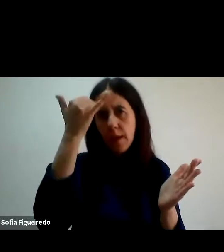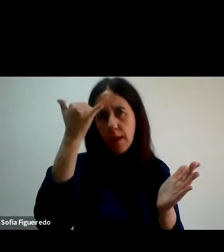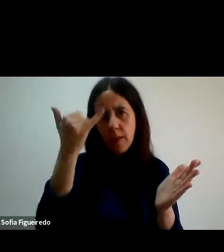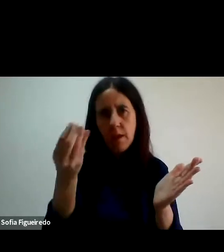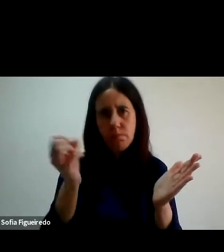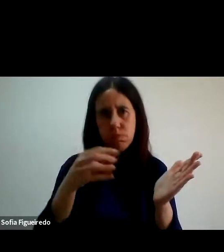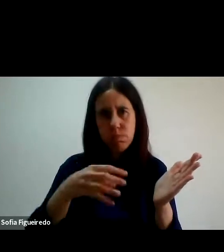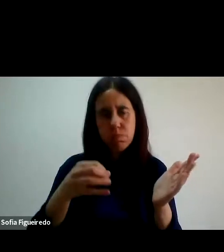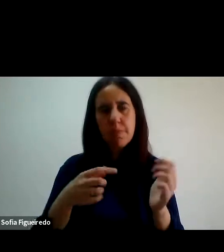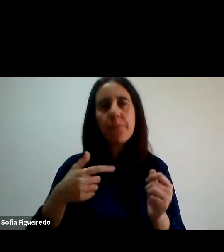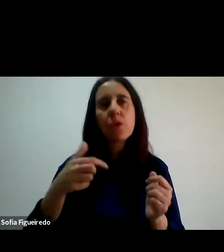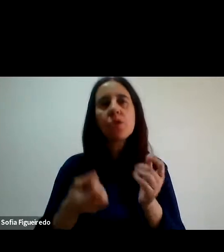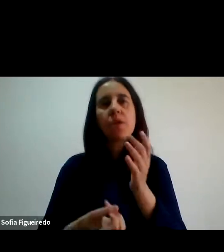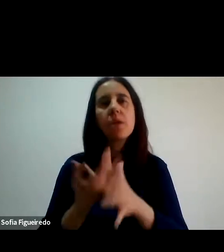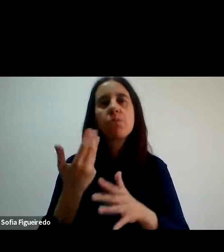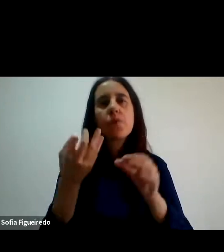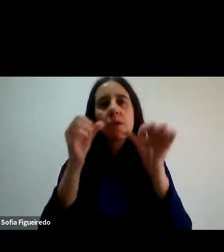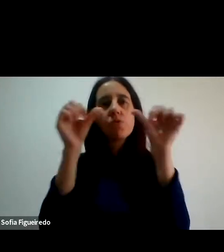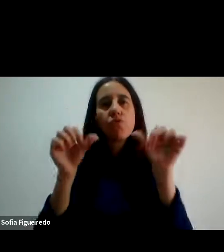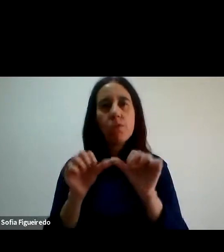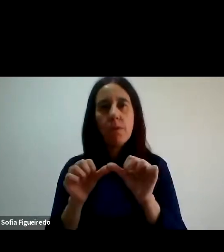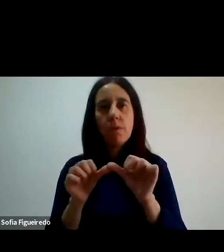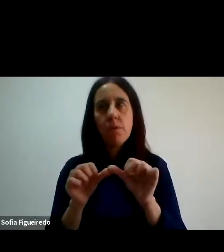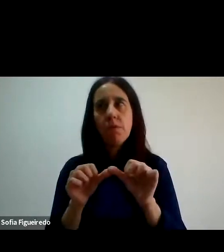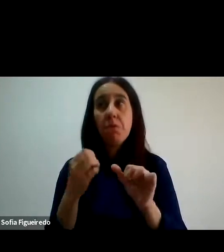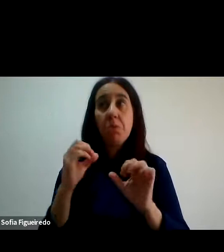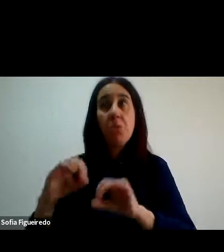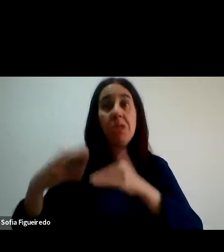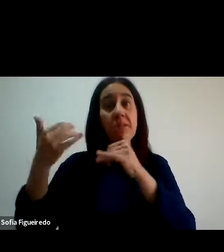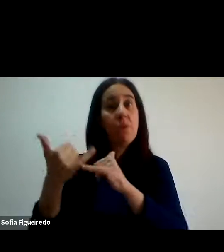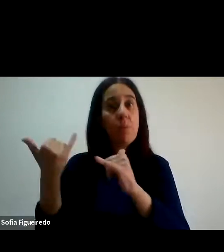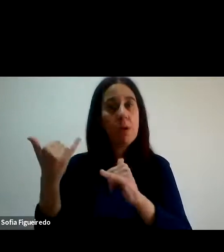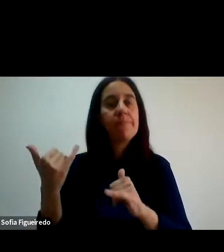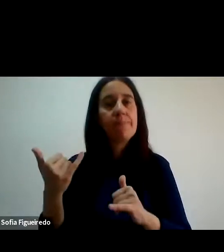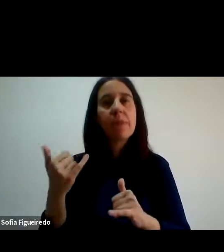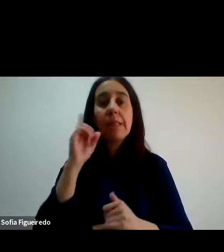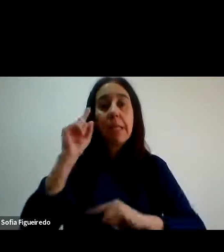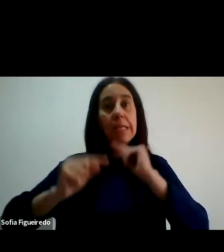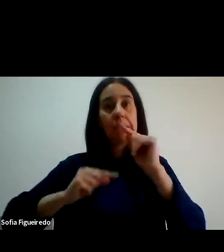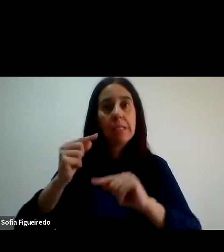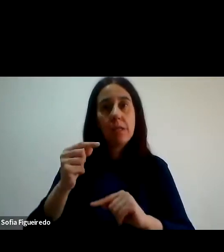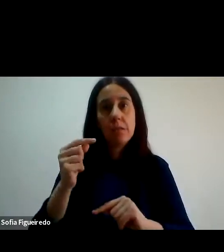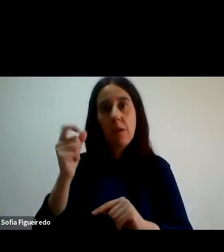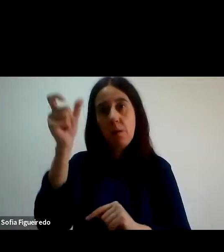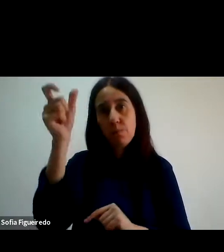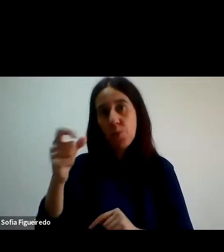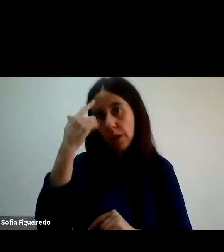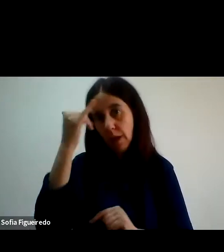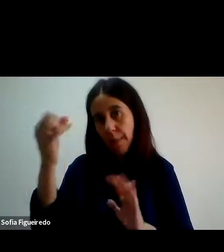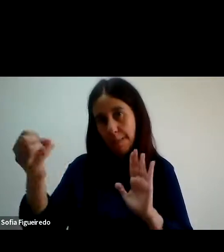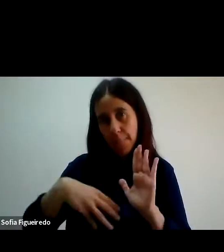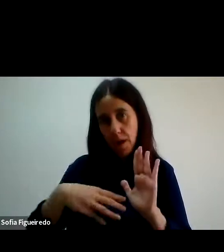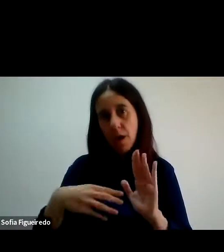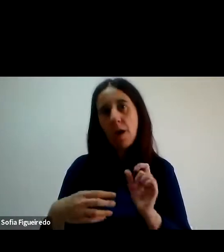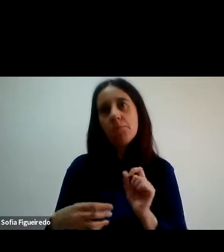foi um sistema, no início automático, que fazia com que no dia a seguir a pessoa submeter uma ideia, recebia uma